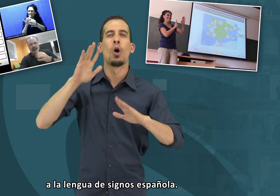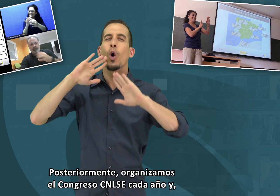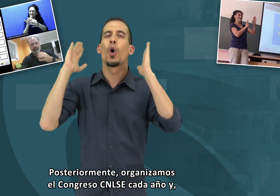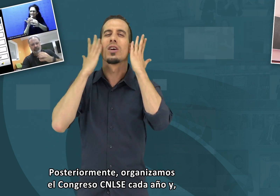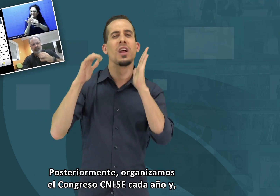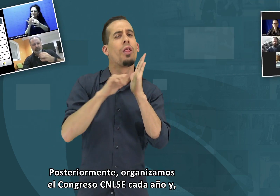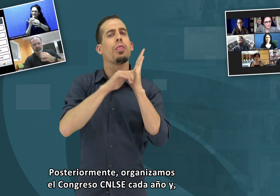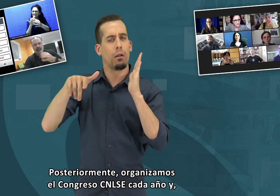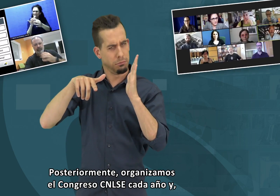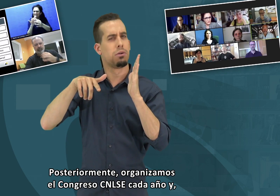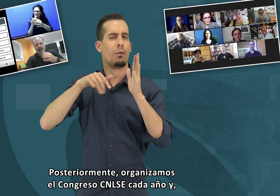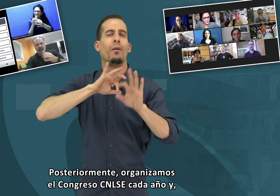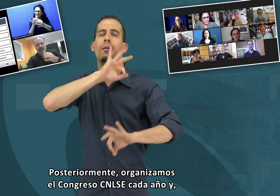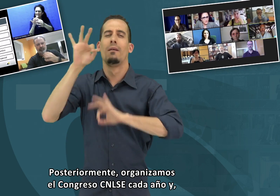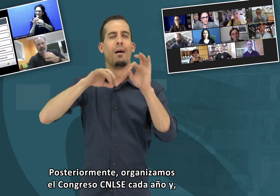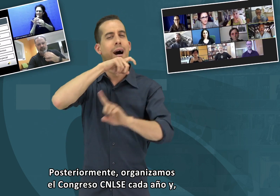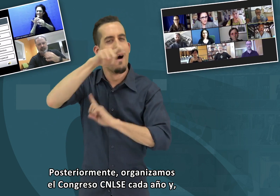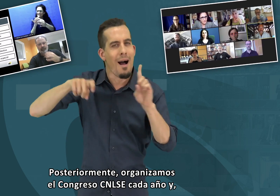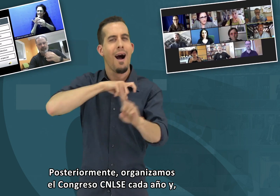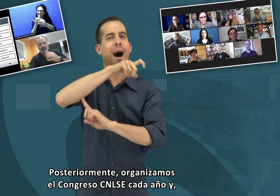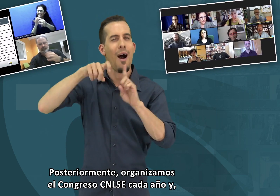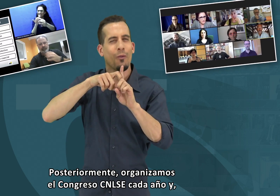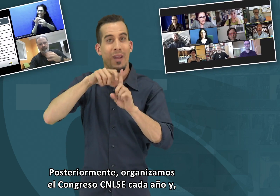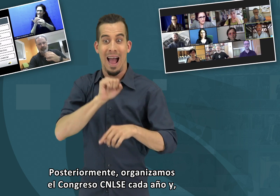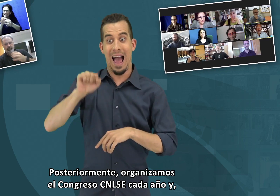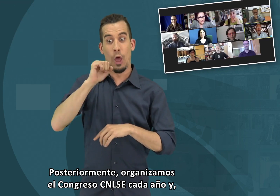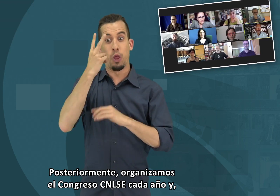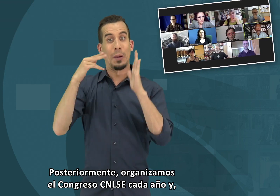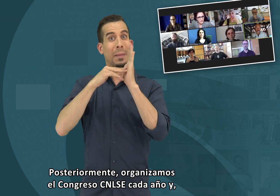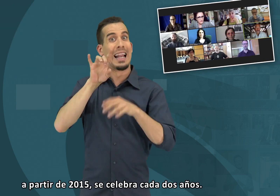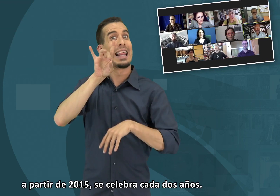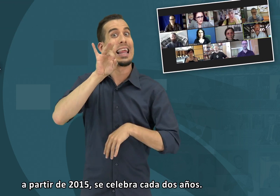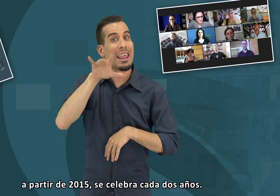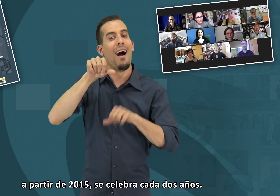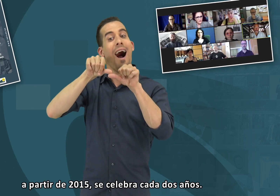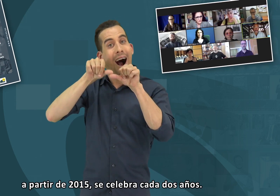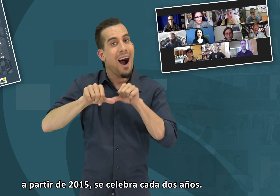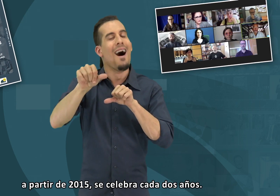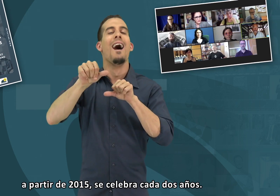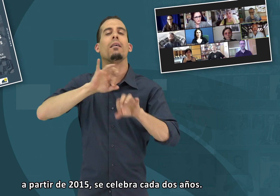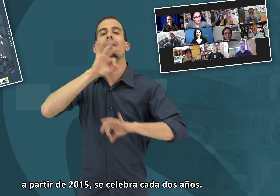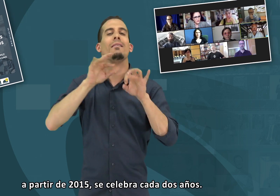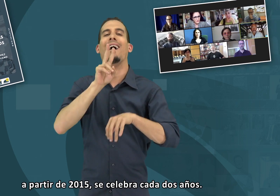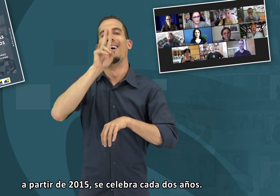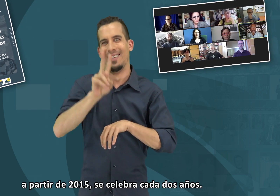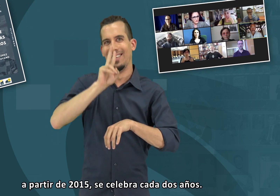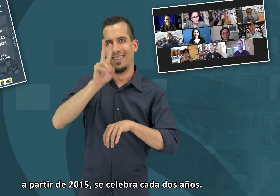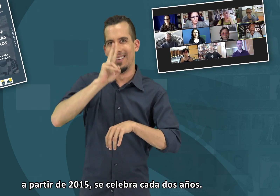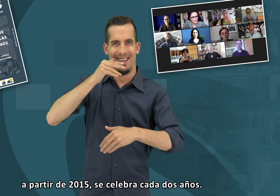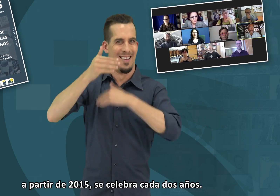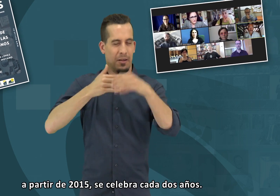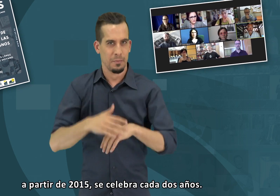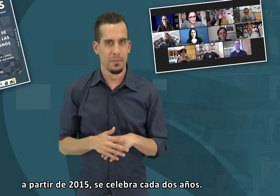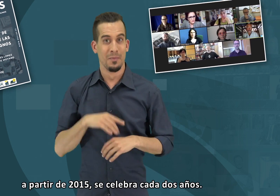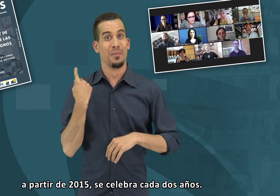Posteriormente, organizamos el Congreso CENELSE cada año y a partir de 2015 se celebra cada